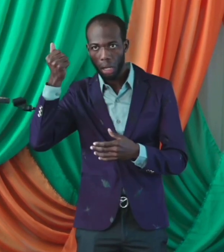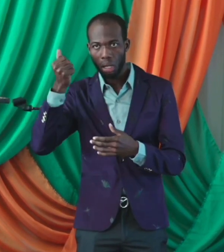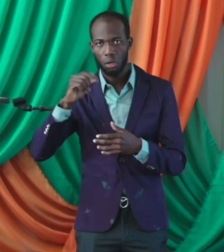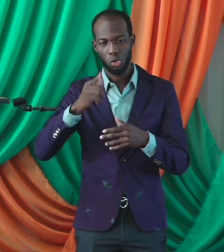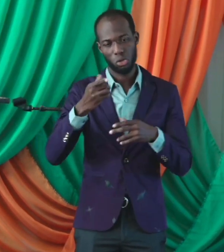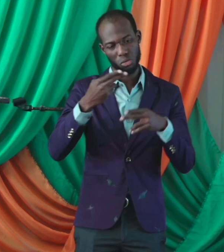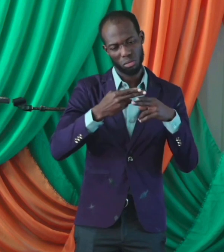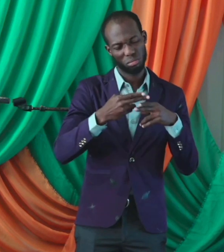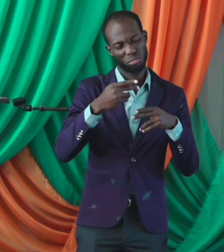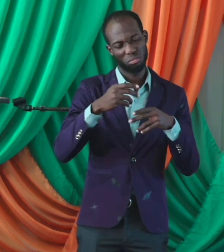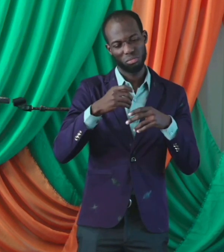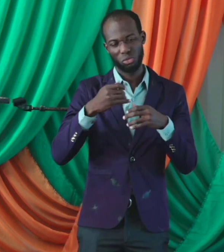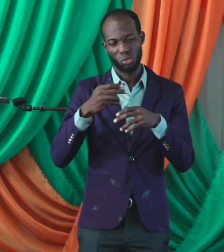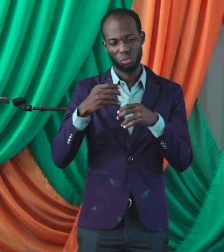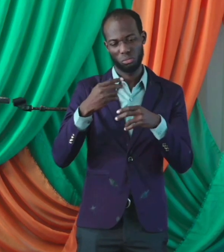un lot de jouet pour Haïti.